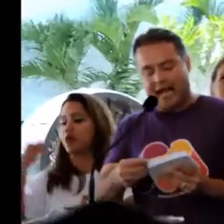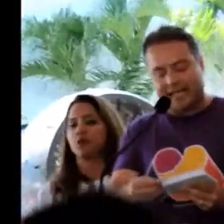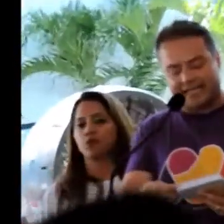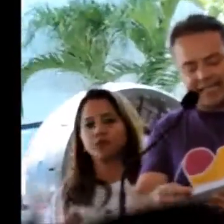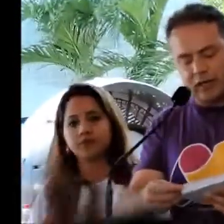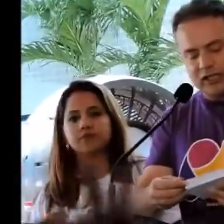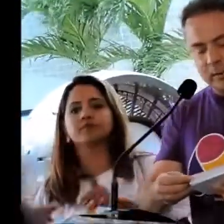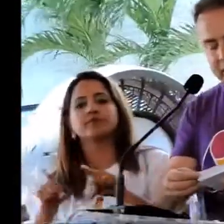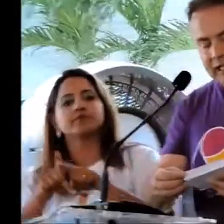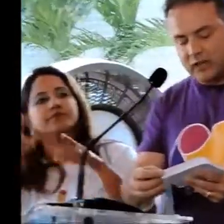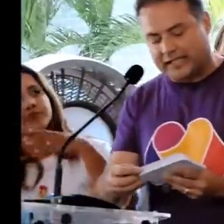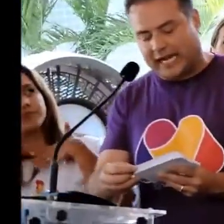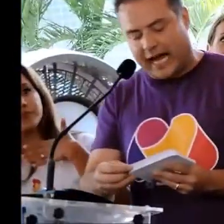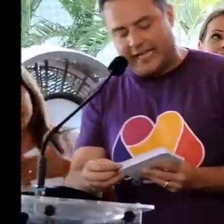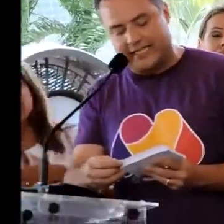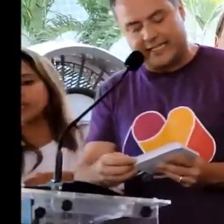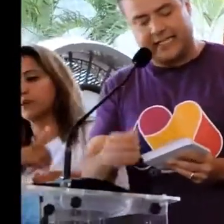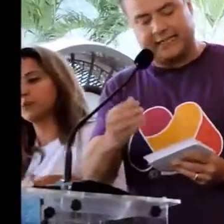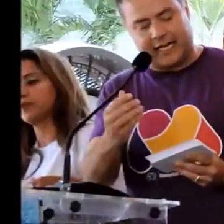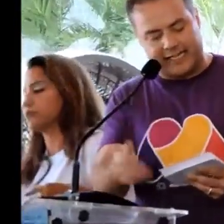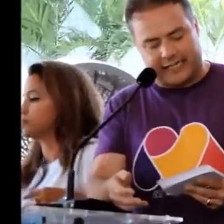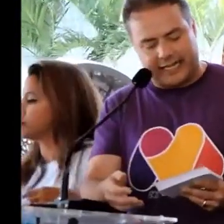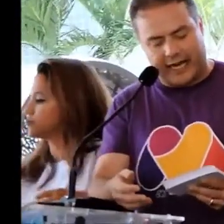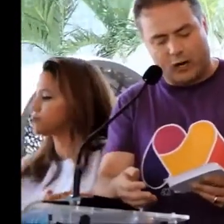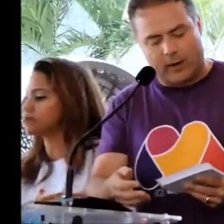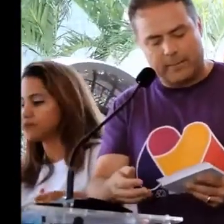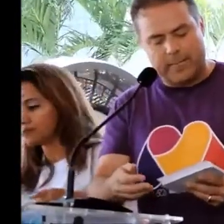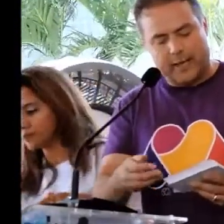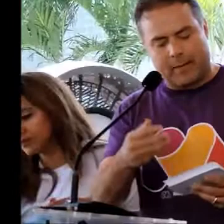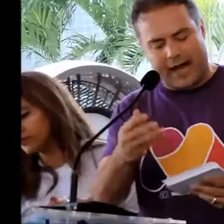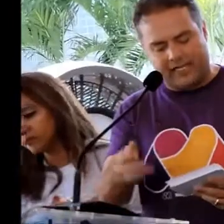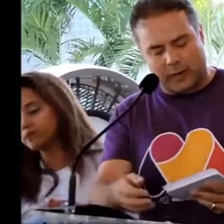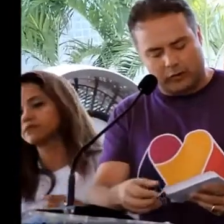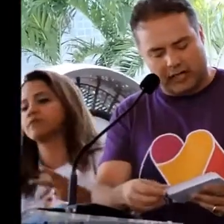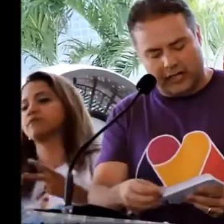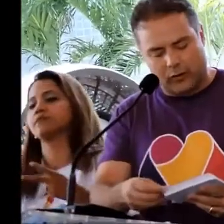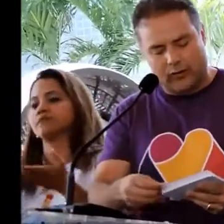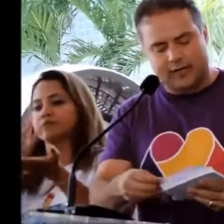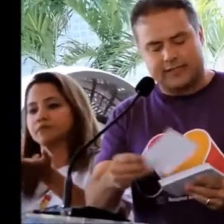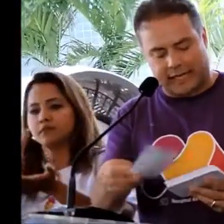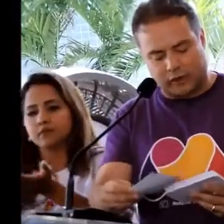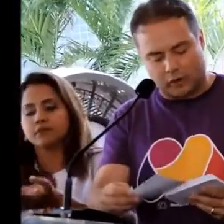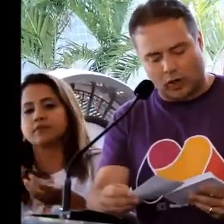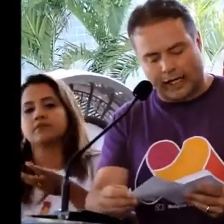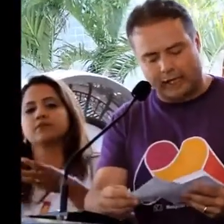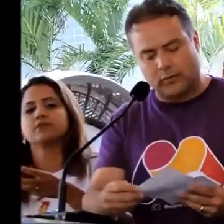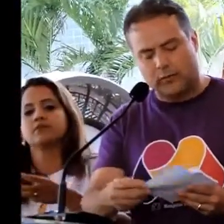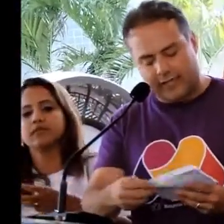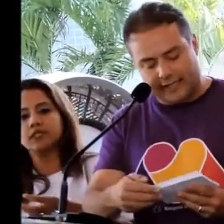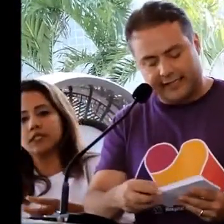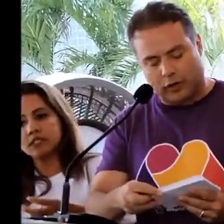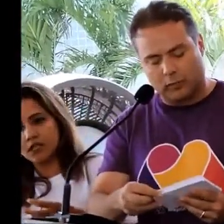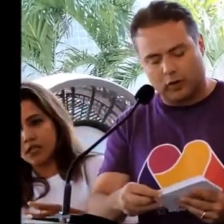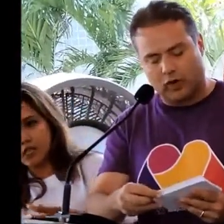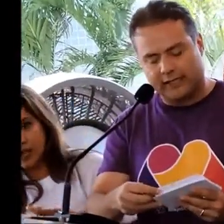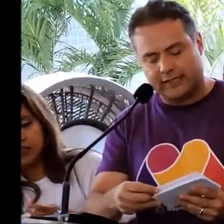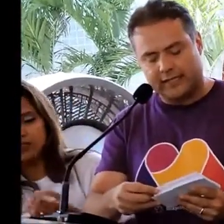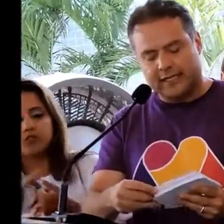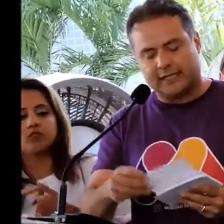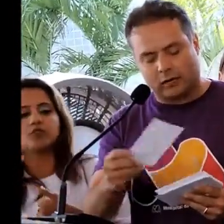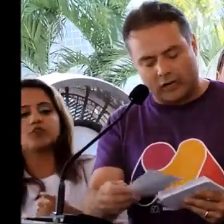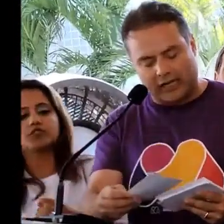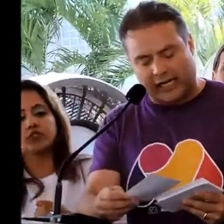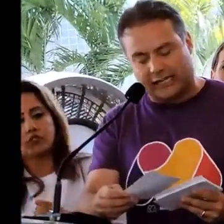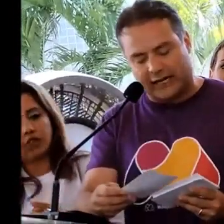solenidade. Agradecer aos deputados federais, Tereza Nelma, Marcos Beltrão, Sérgio Toledo e Isnaldo